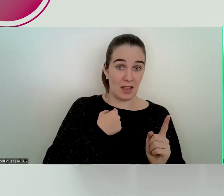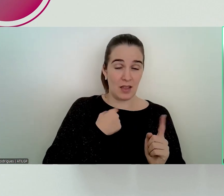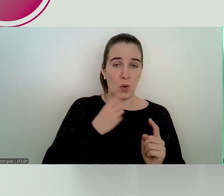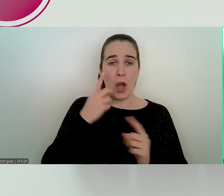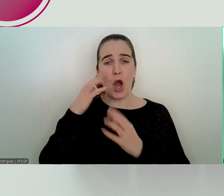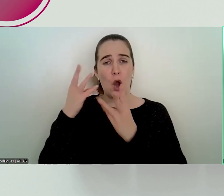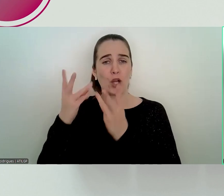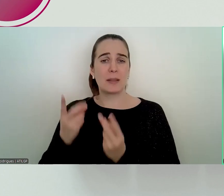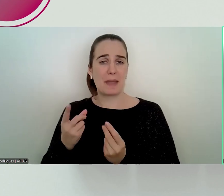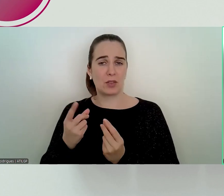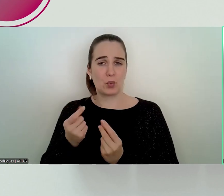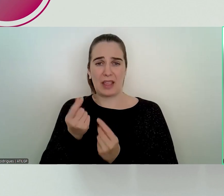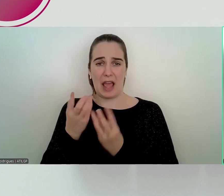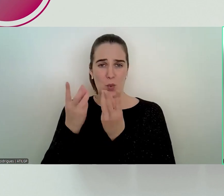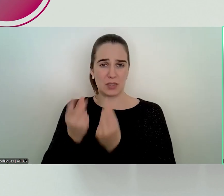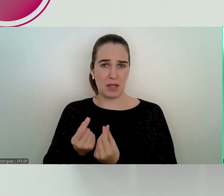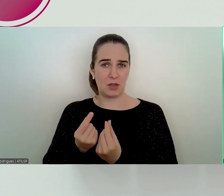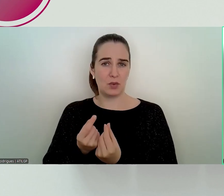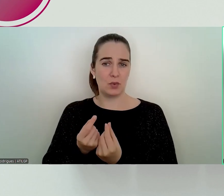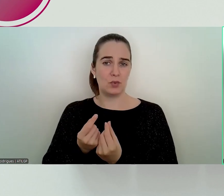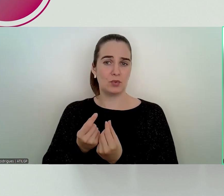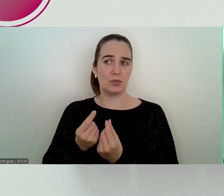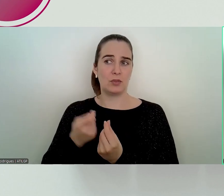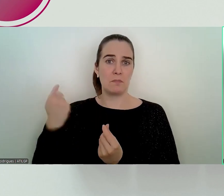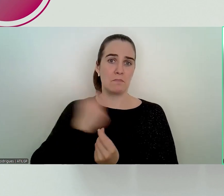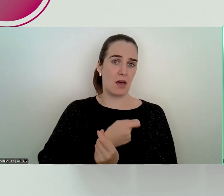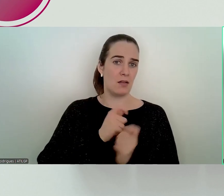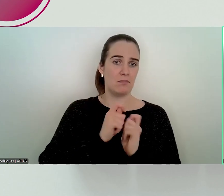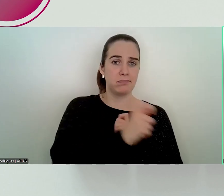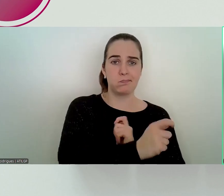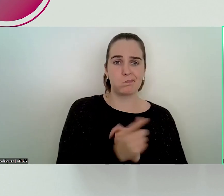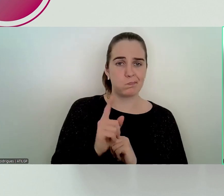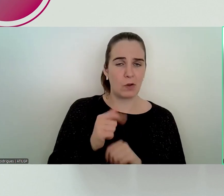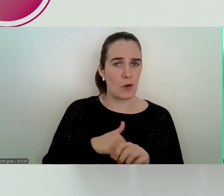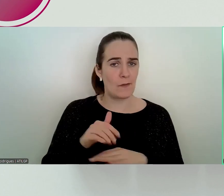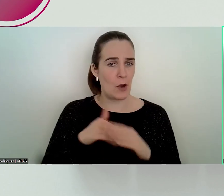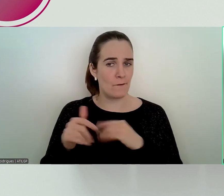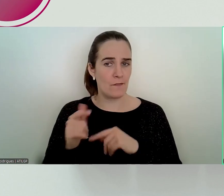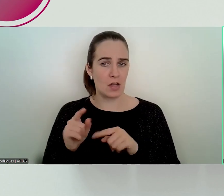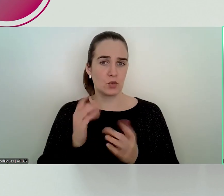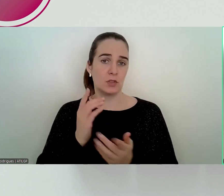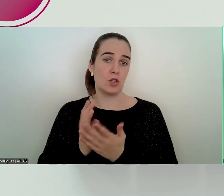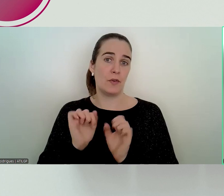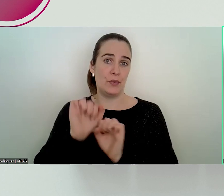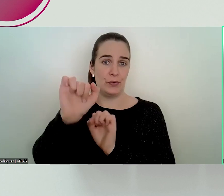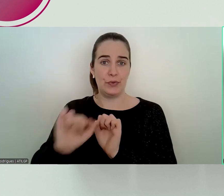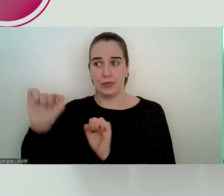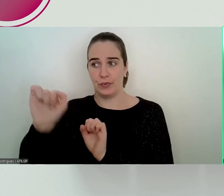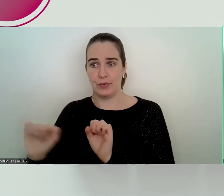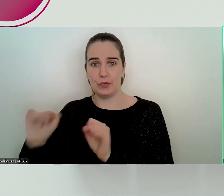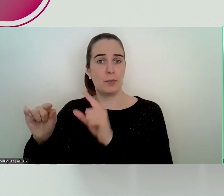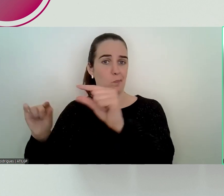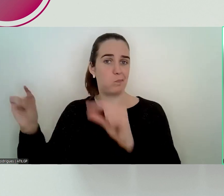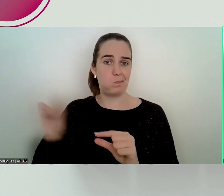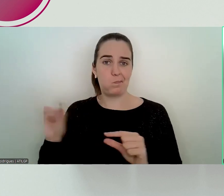não são diretamente alocados à execução do plano e que são sim dos organismos de origem, claro